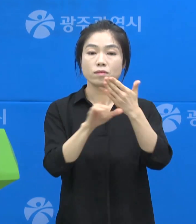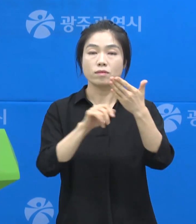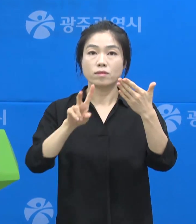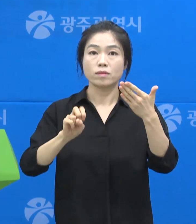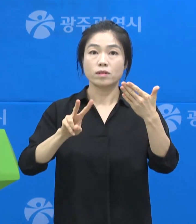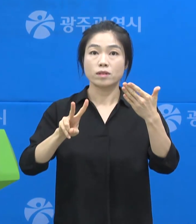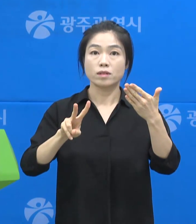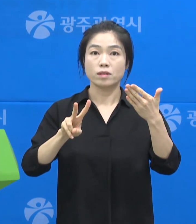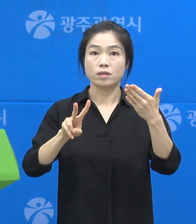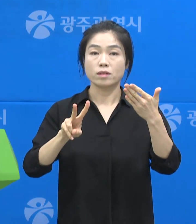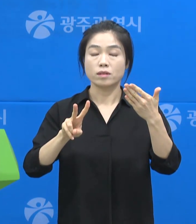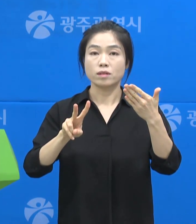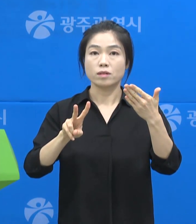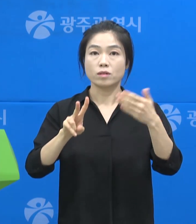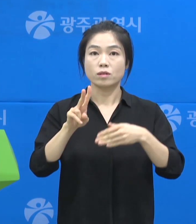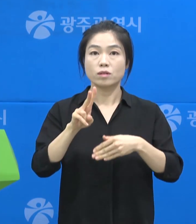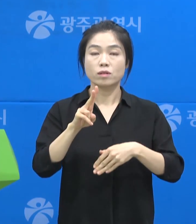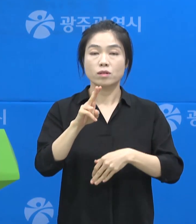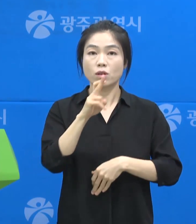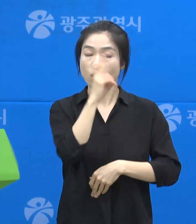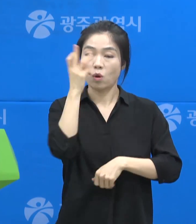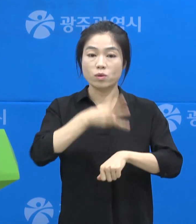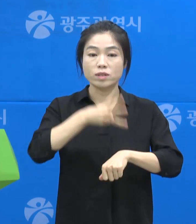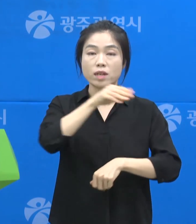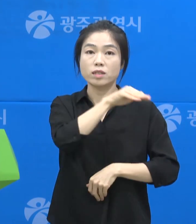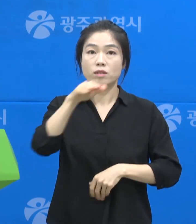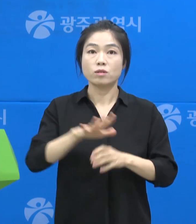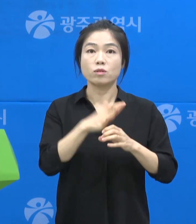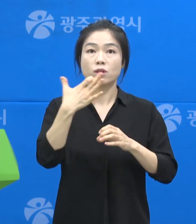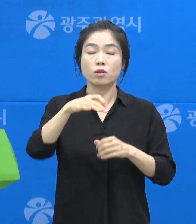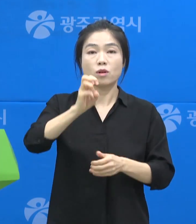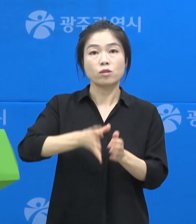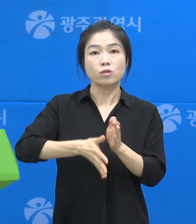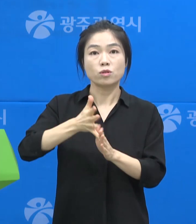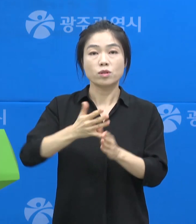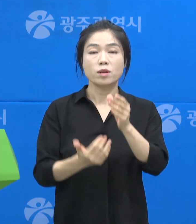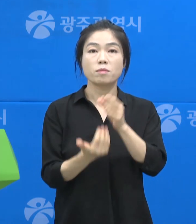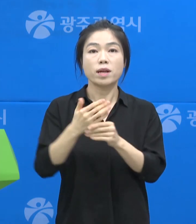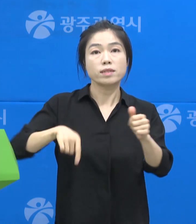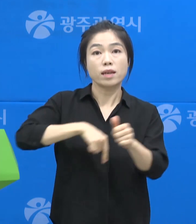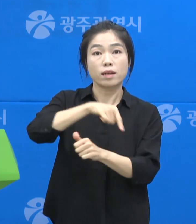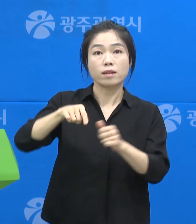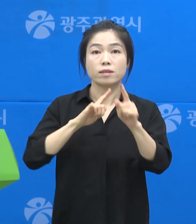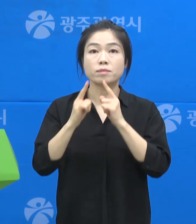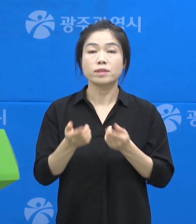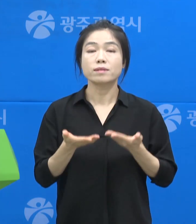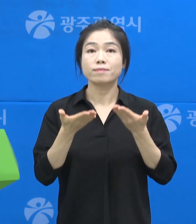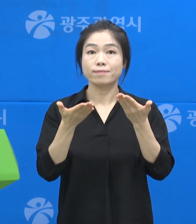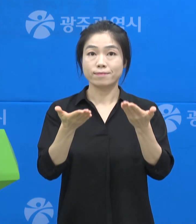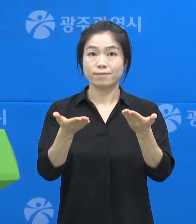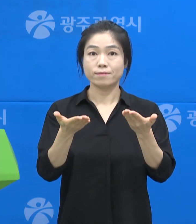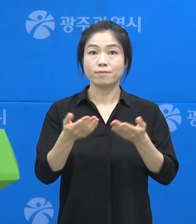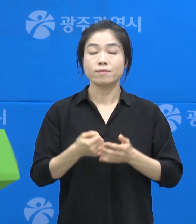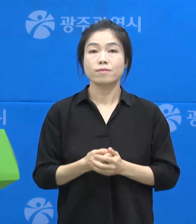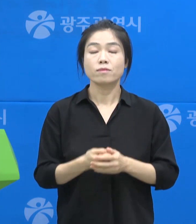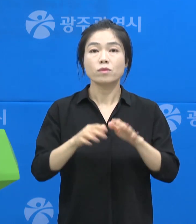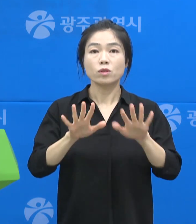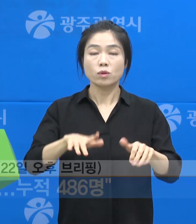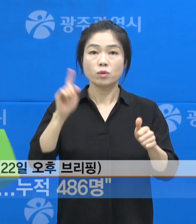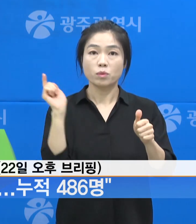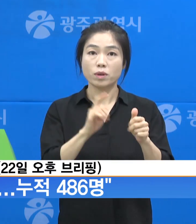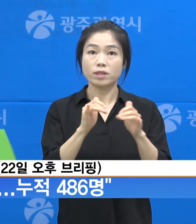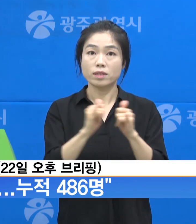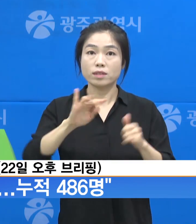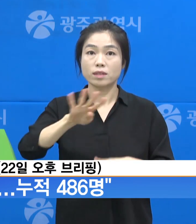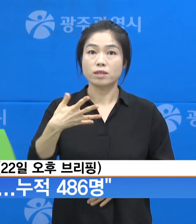9월 22일 15시 기준 코로나19 광주광역시 발생 현황을 말씀드리겠습니다. 오늘